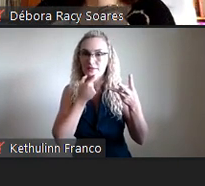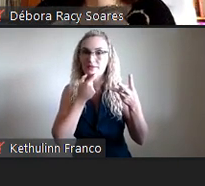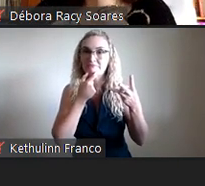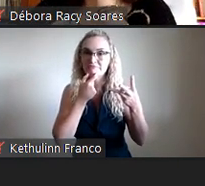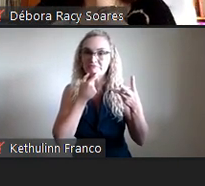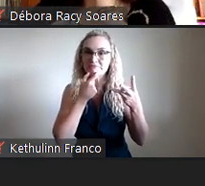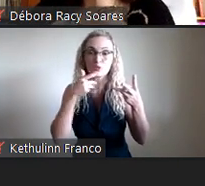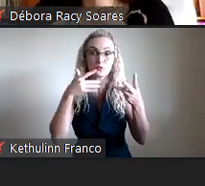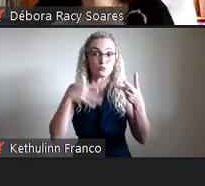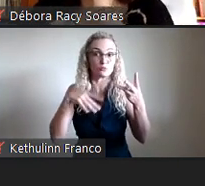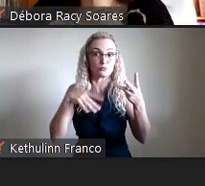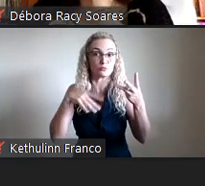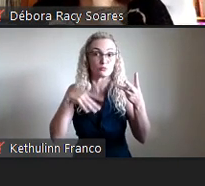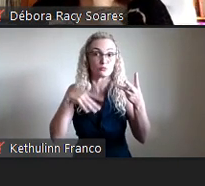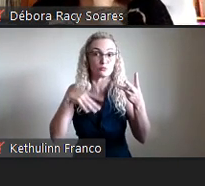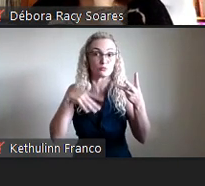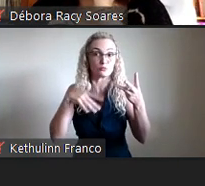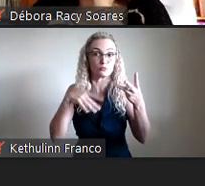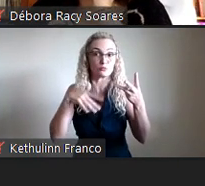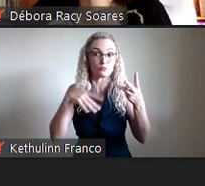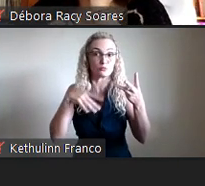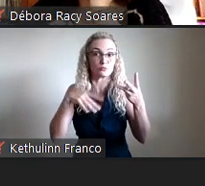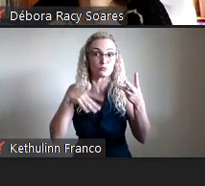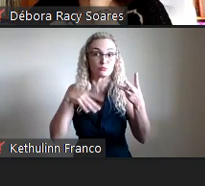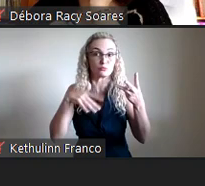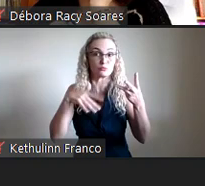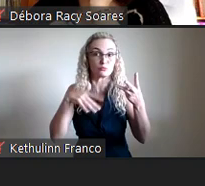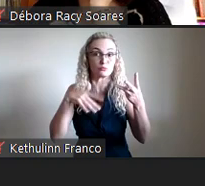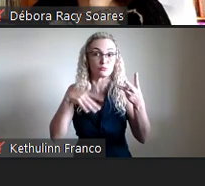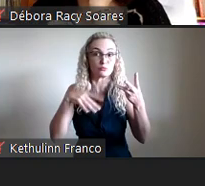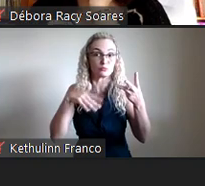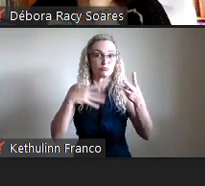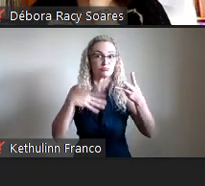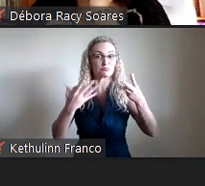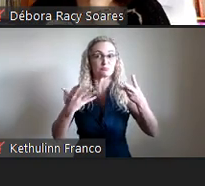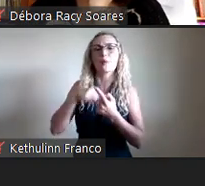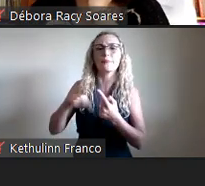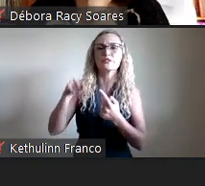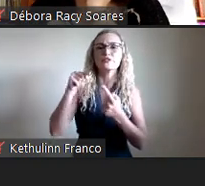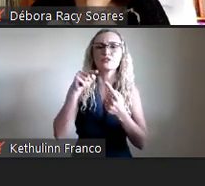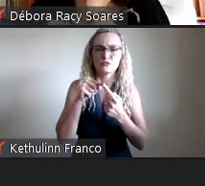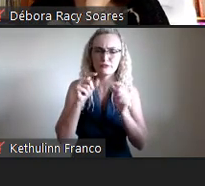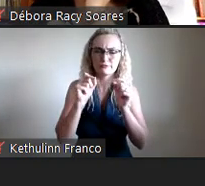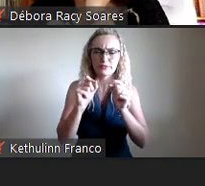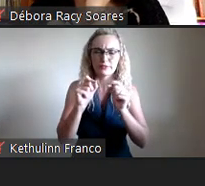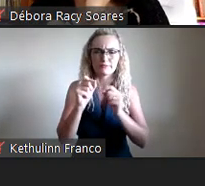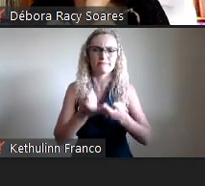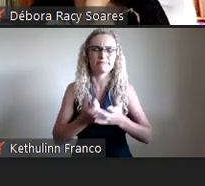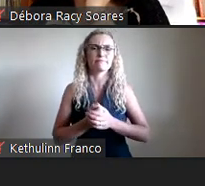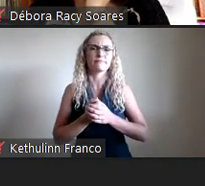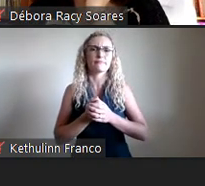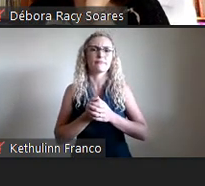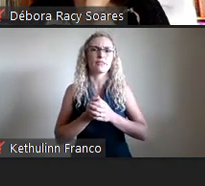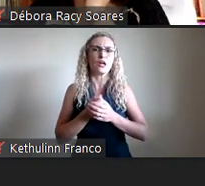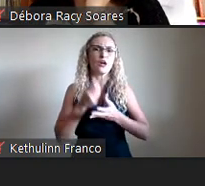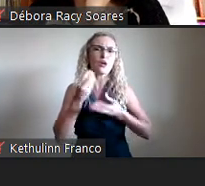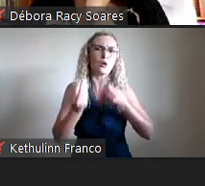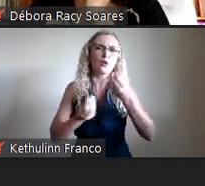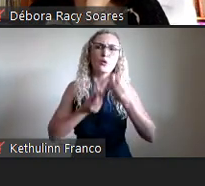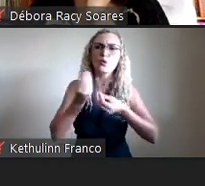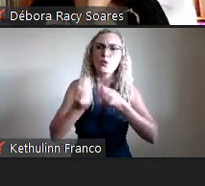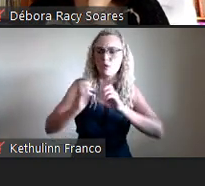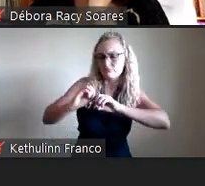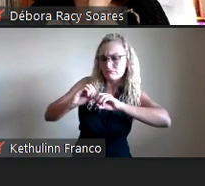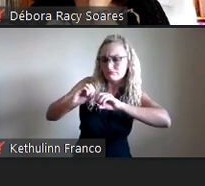essa pesquisa, subsidiar com qualidade o aprendizado da língua portuguesa para a comunidade